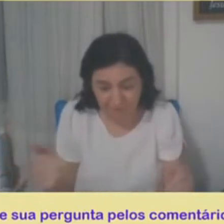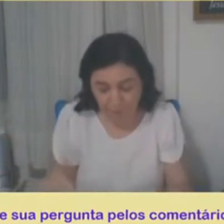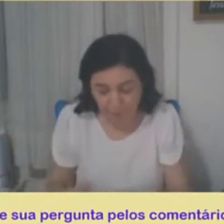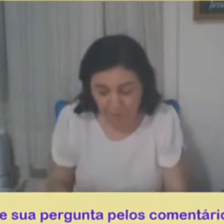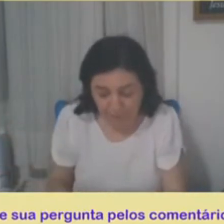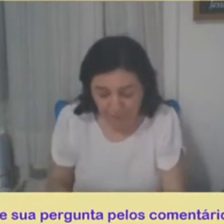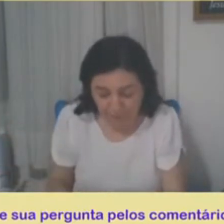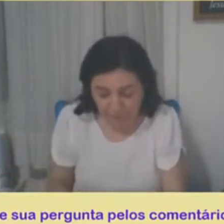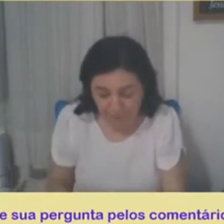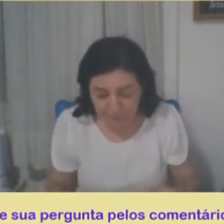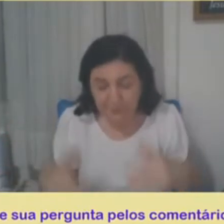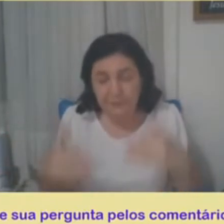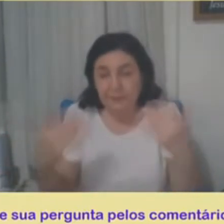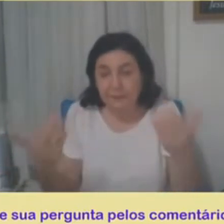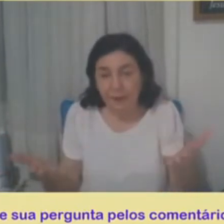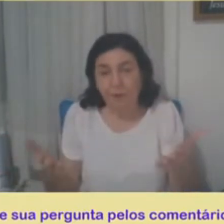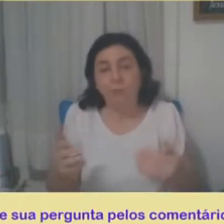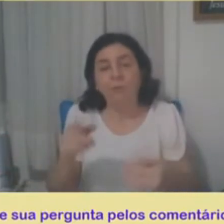Números.